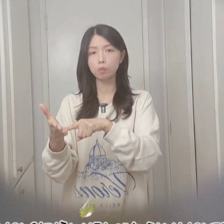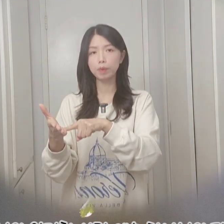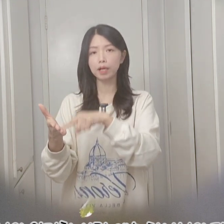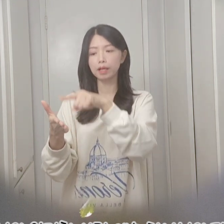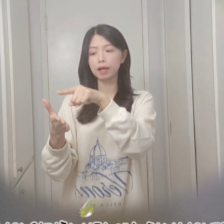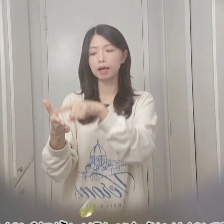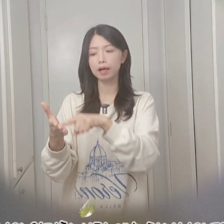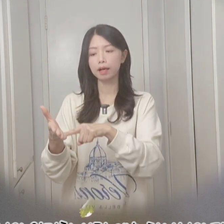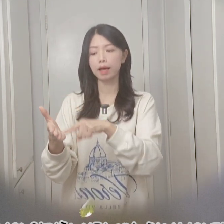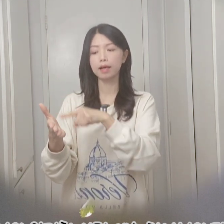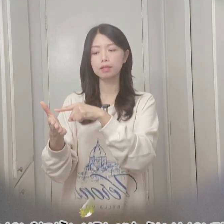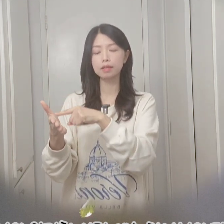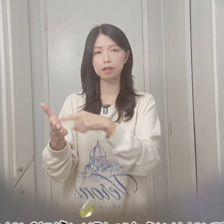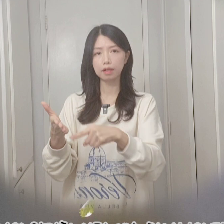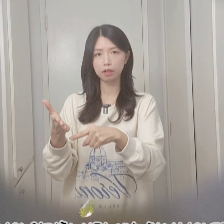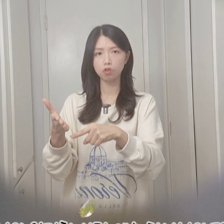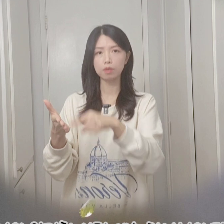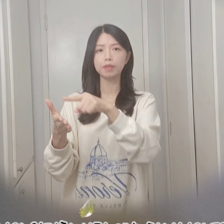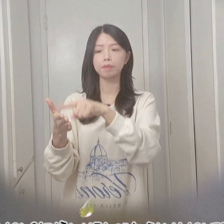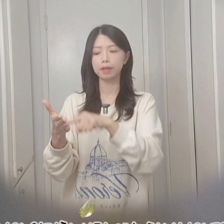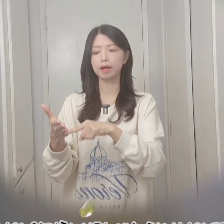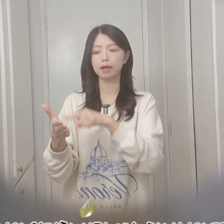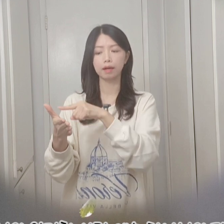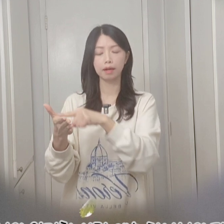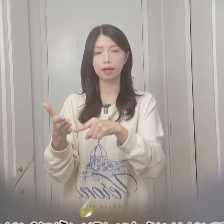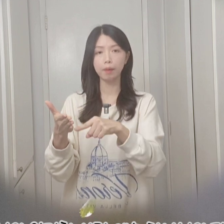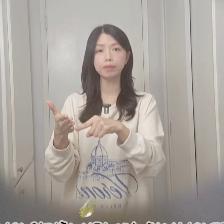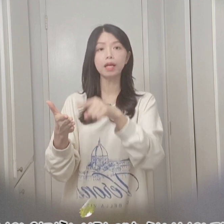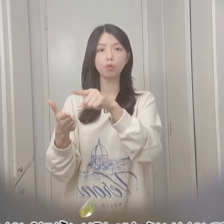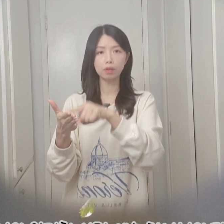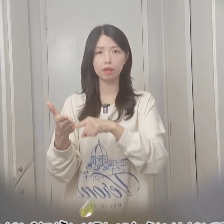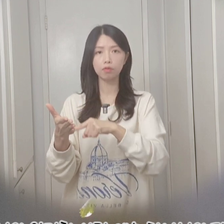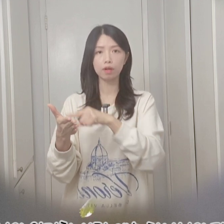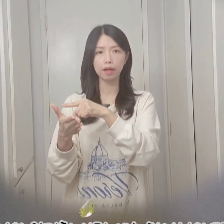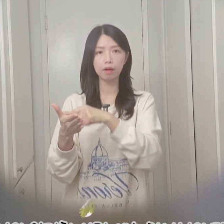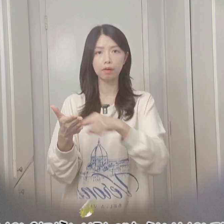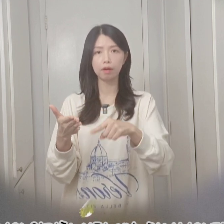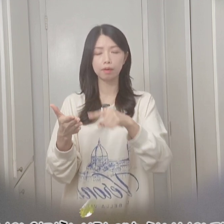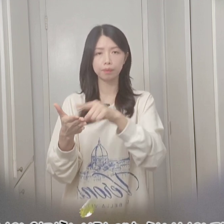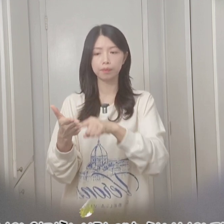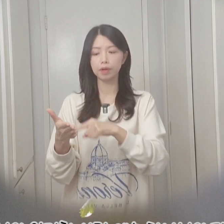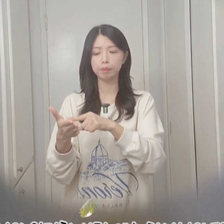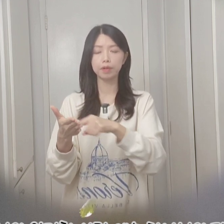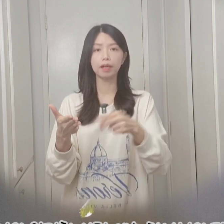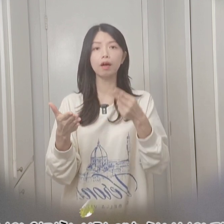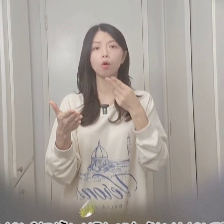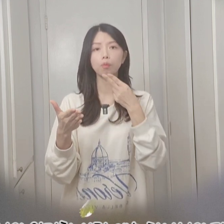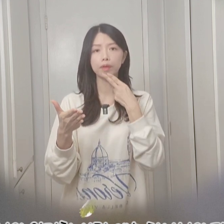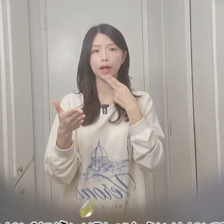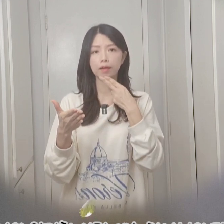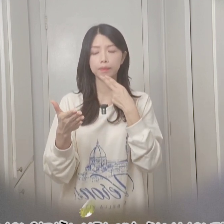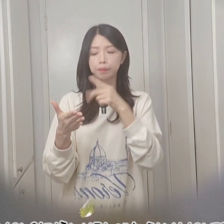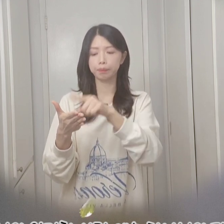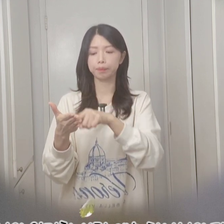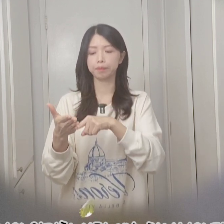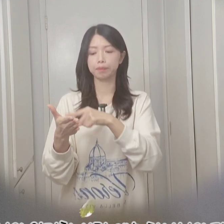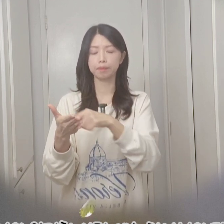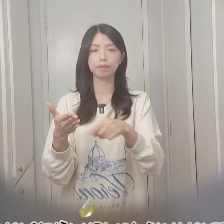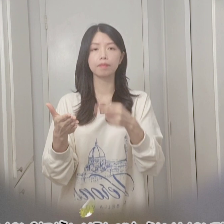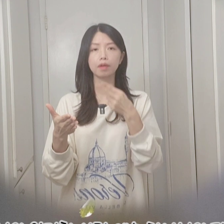이 손바닥에다가 X를 그려주시면 됩니다. 갚다라고 한 제수어인데요. 갚을 게 없다.